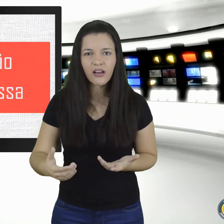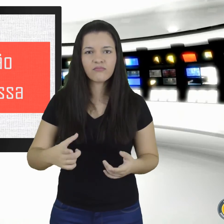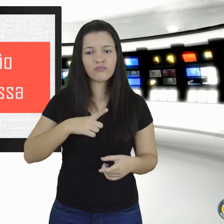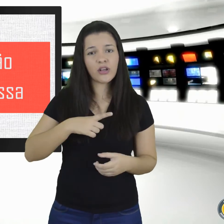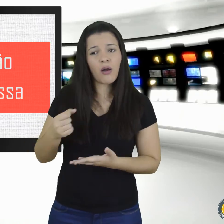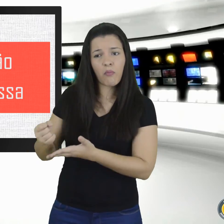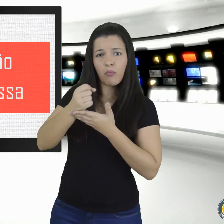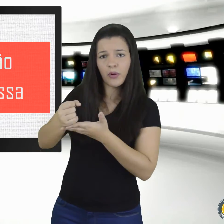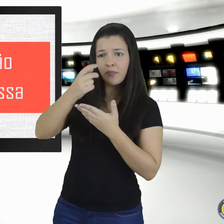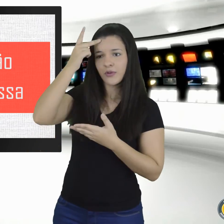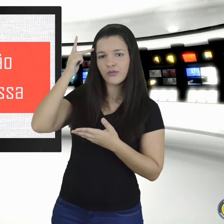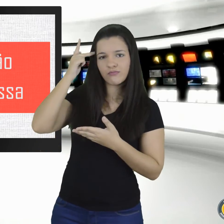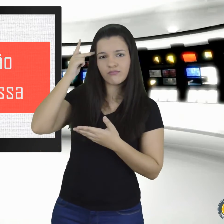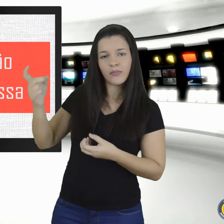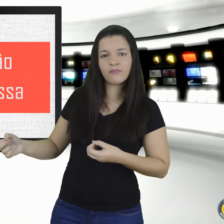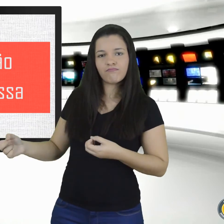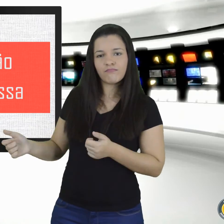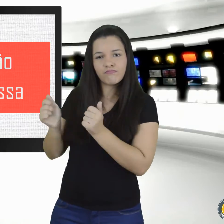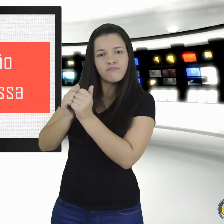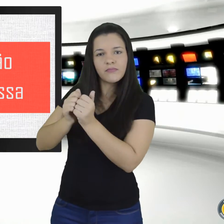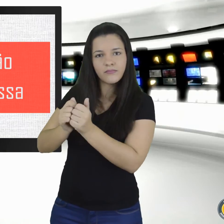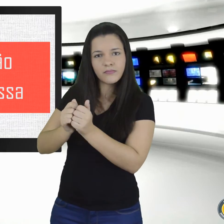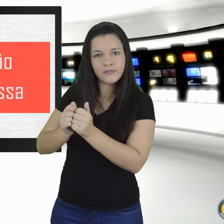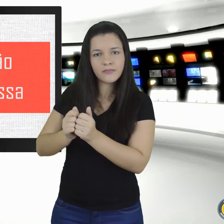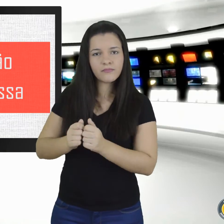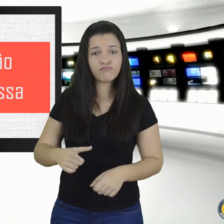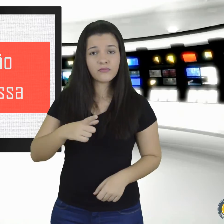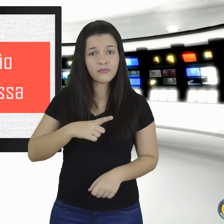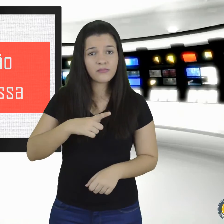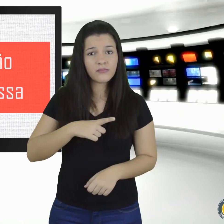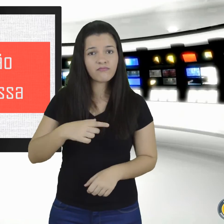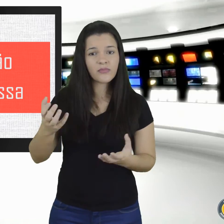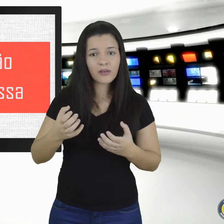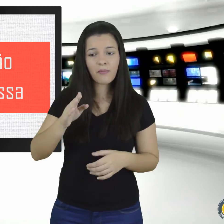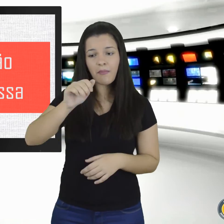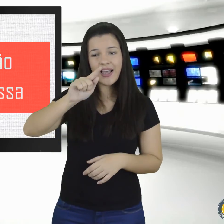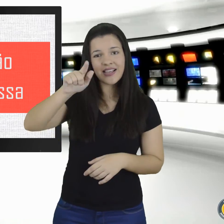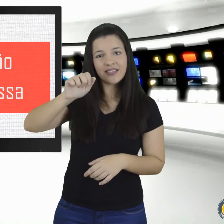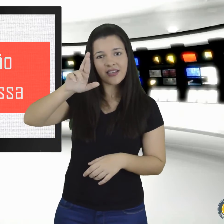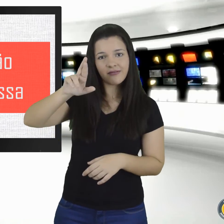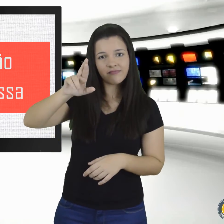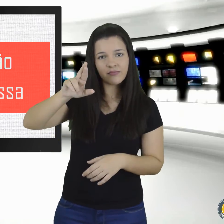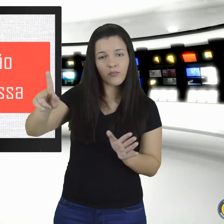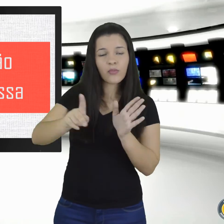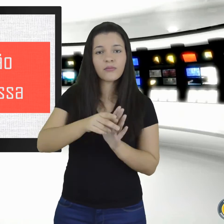parceiros. Contamos, inclusive, fazer um bazar de Natal com toda a